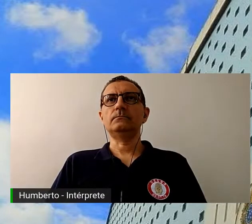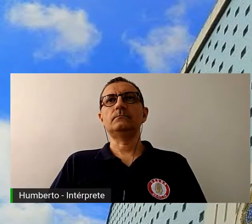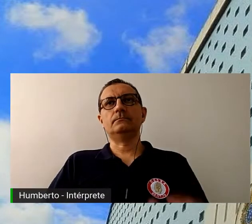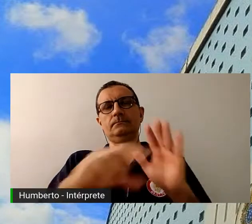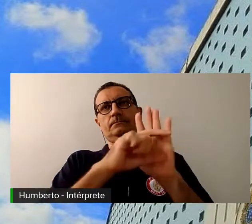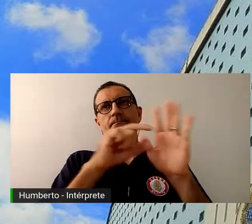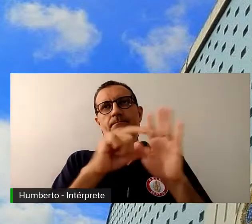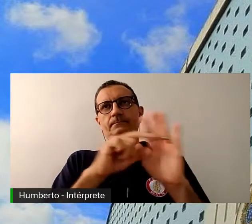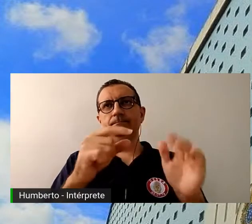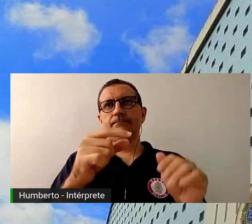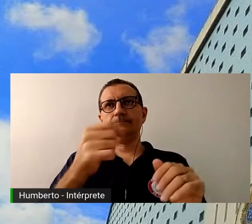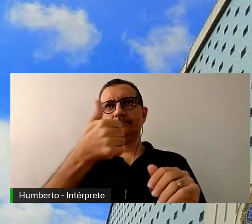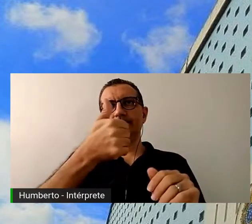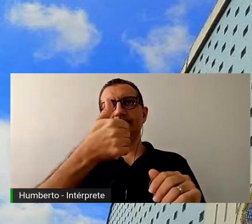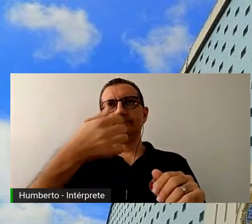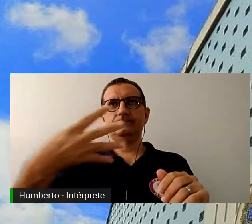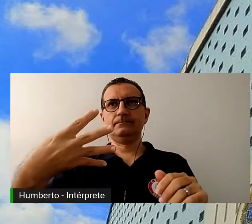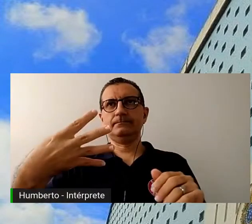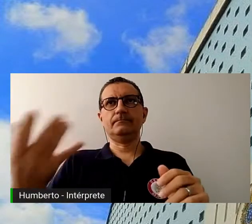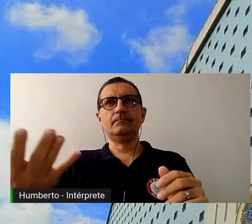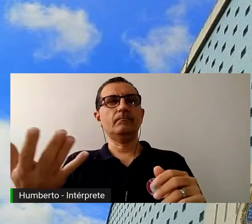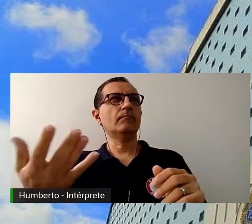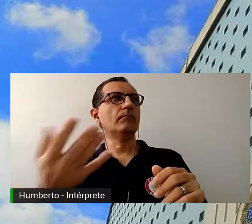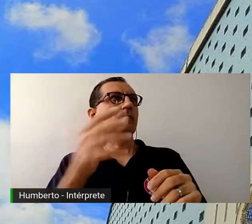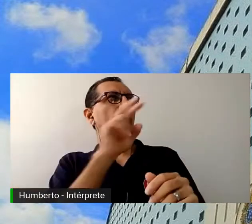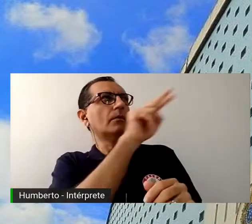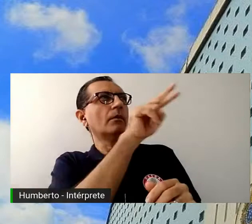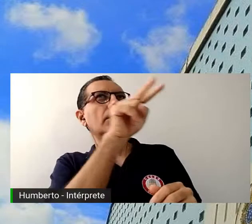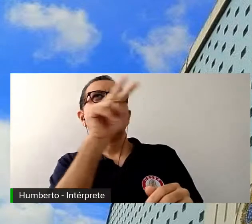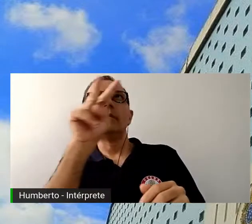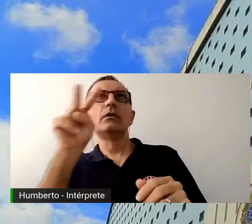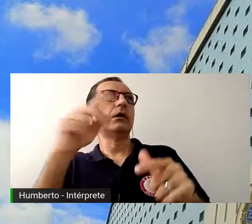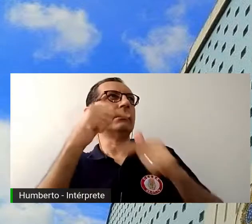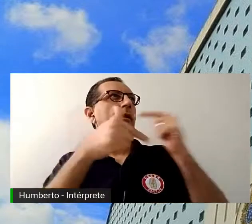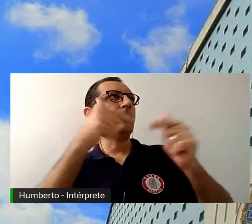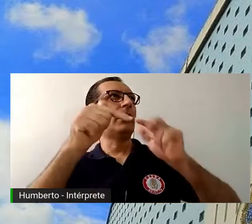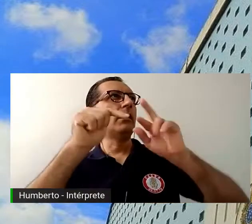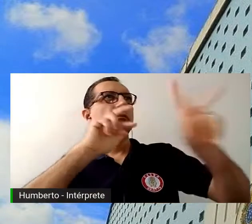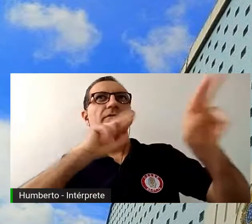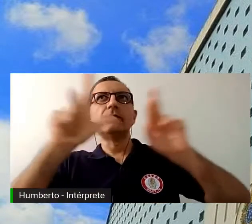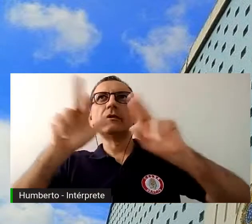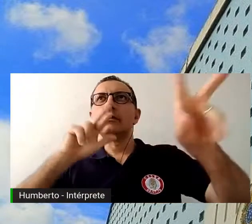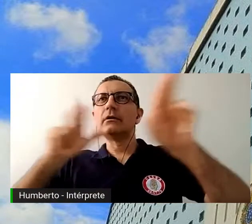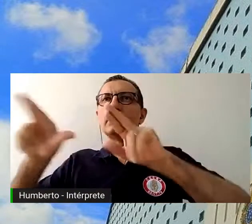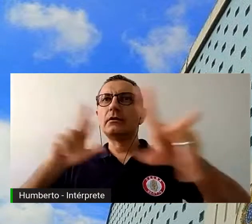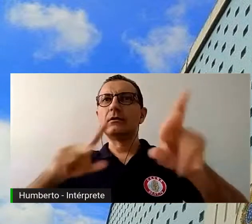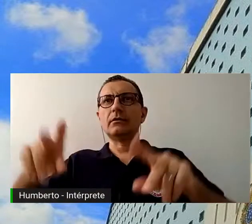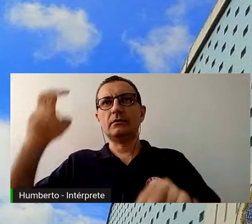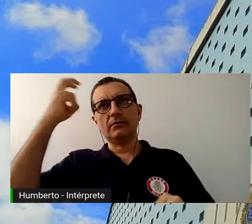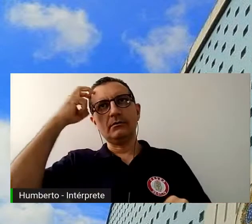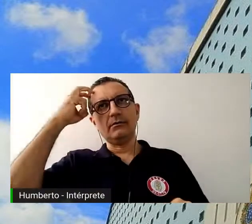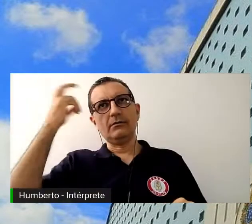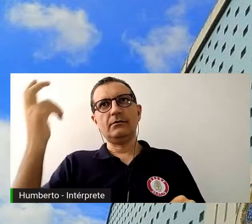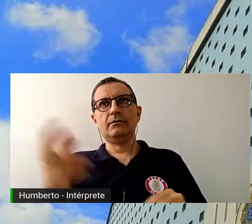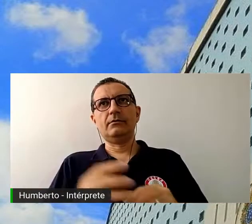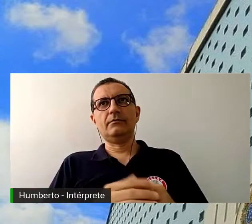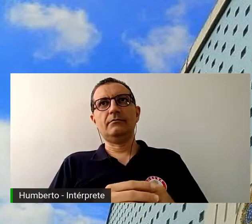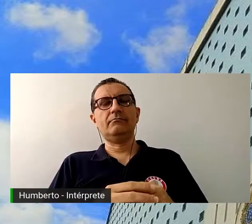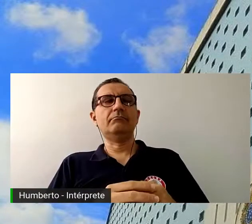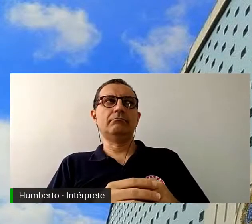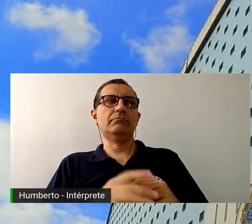14º, reconhecimento de diferentes formas de produção, dos processos de trabalho, cultura a ele subjacente, requerendo formas de ação